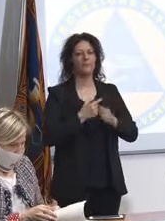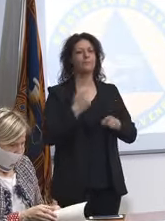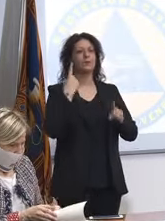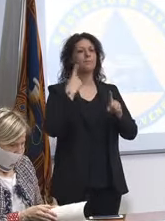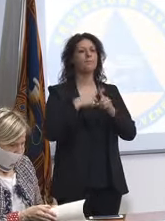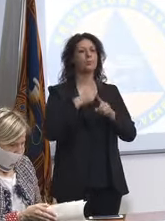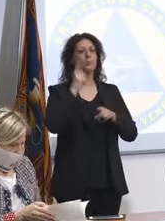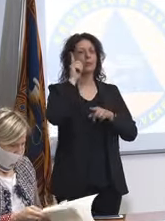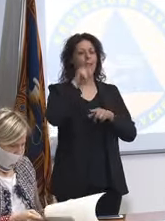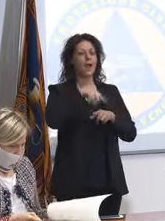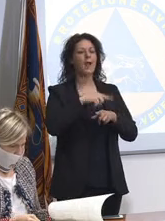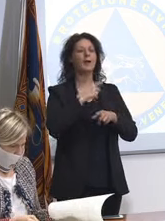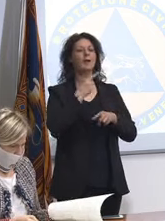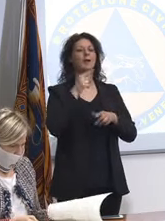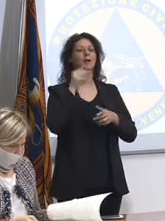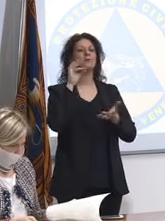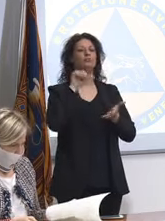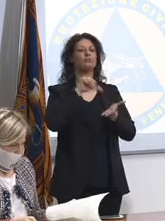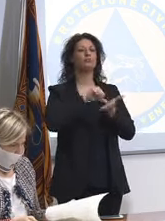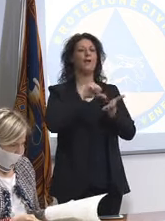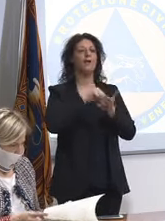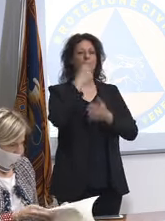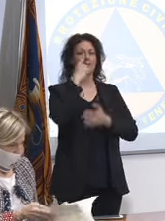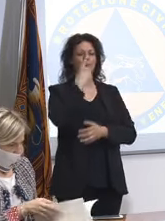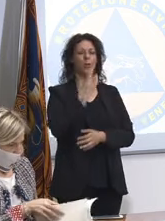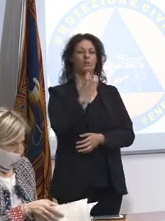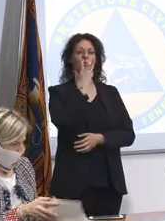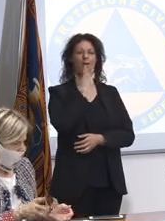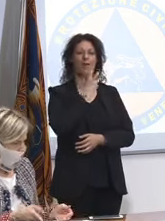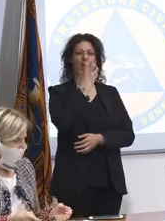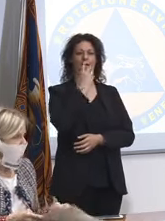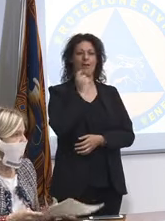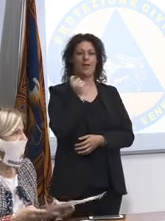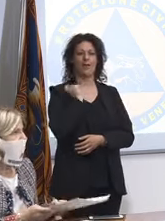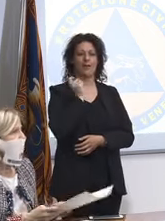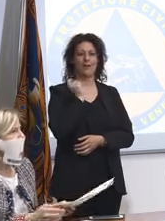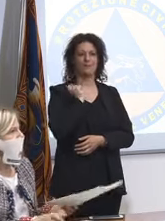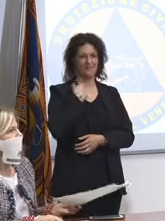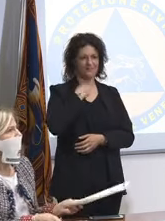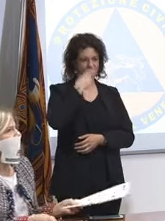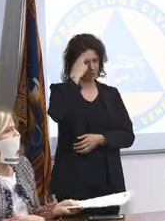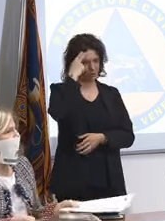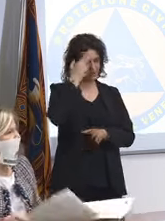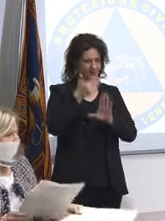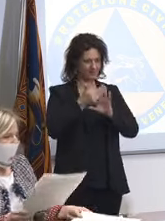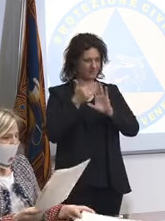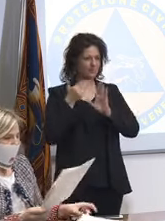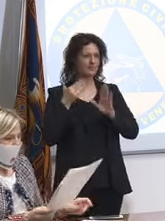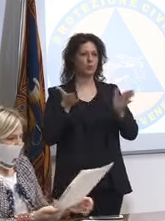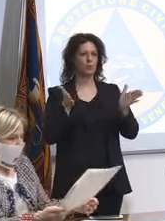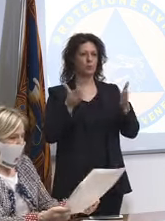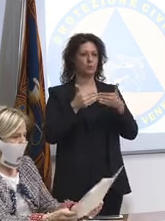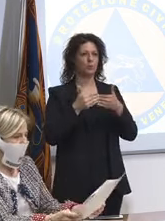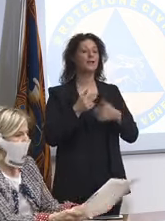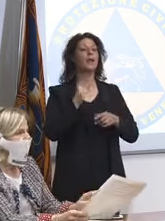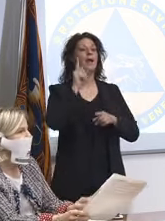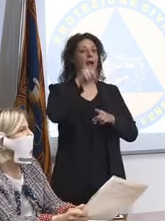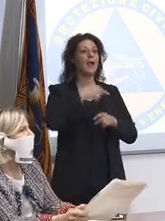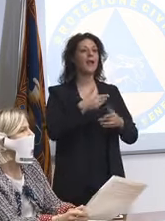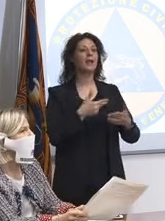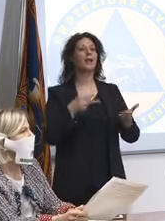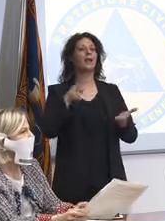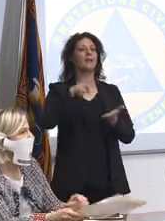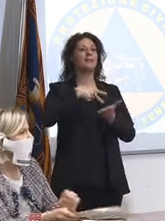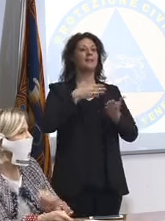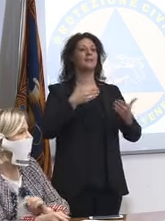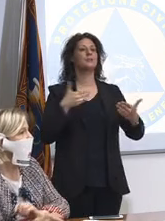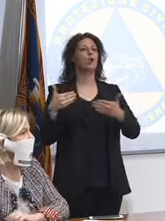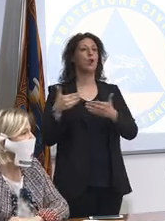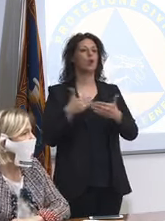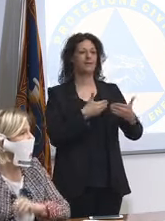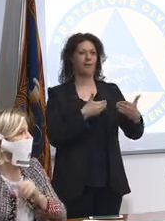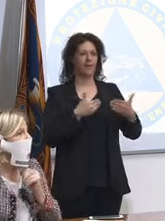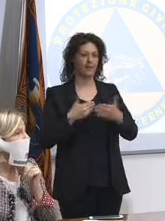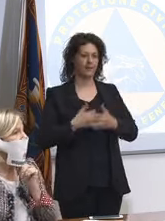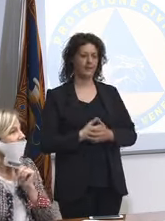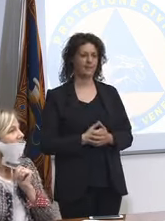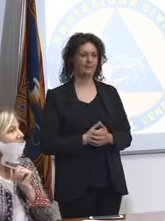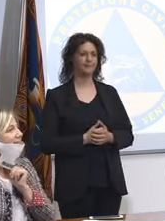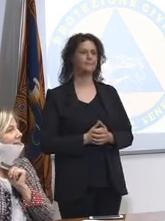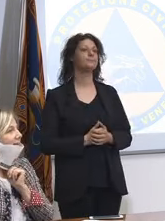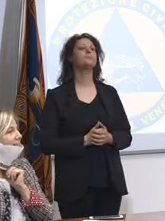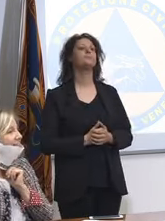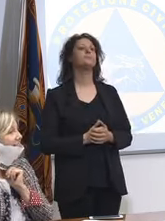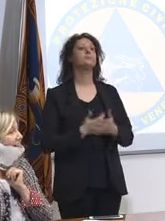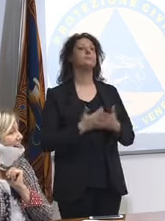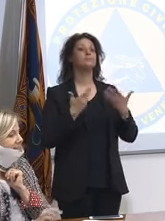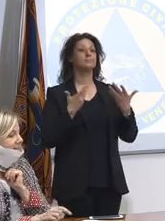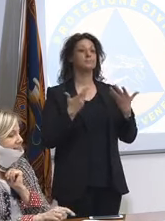termali e centri benessere, vi ricordate bagno turco e saune, e discoteche. Con questa ordinanza che